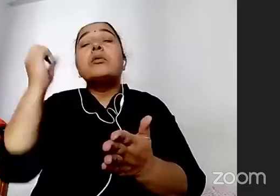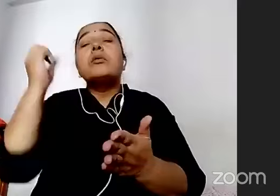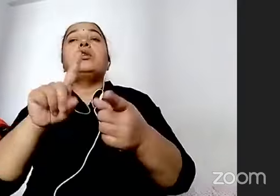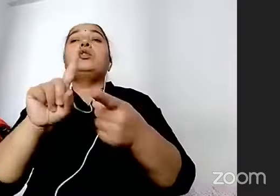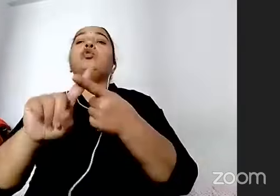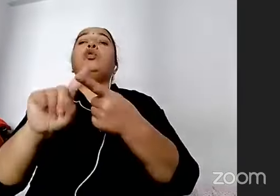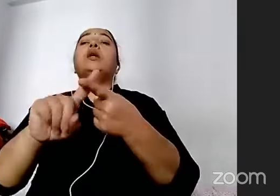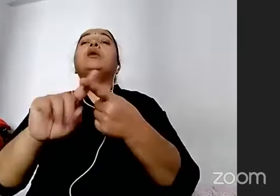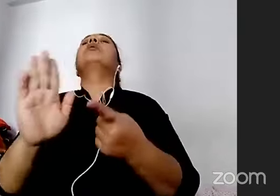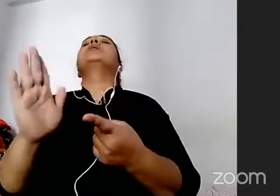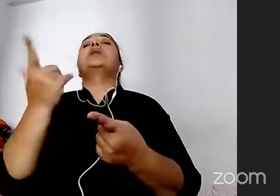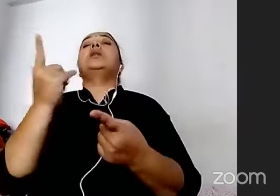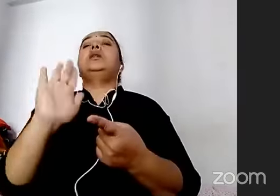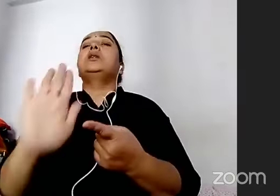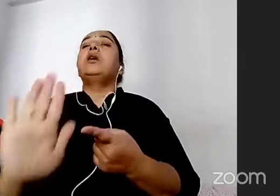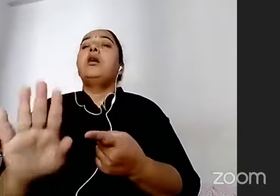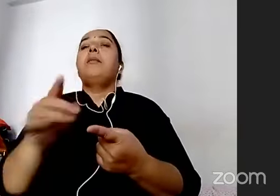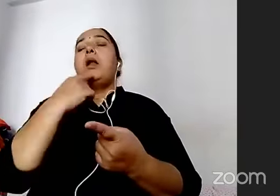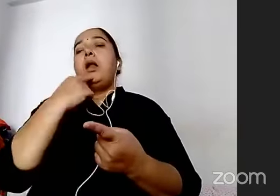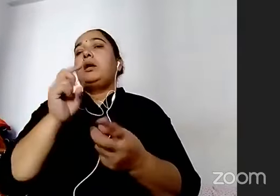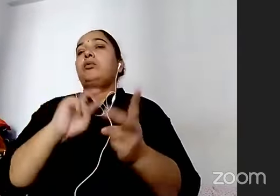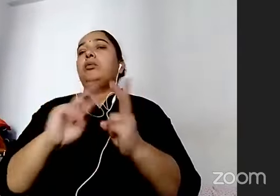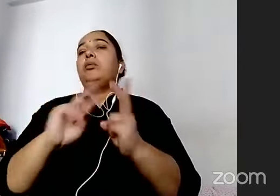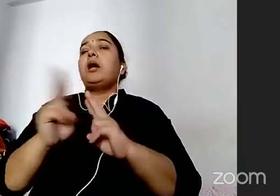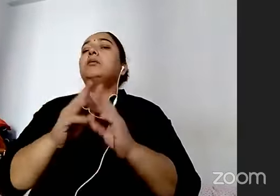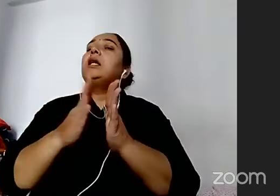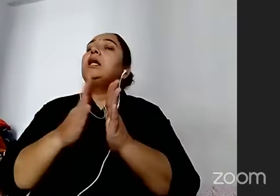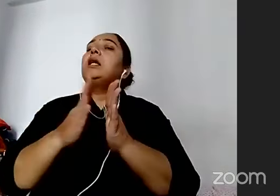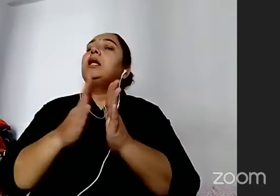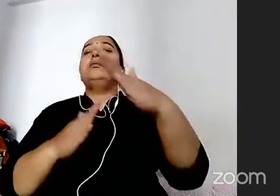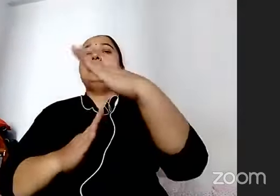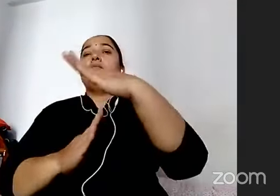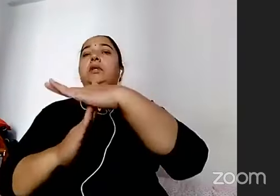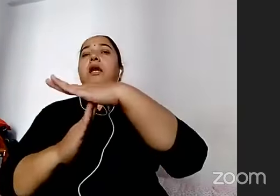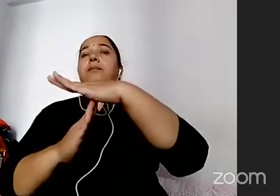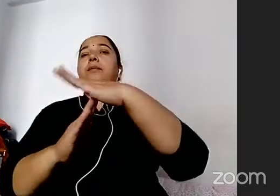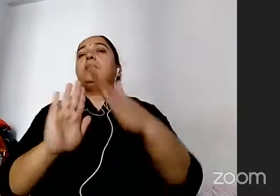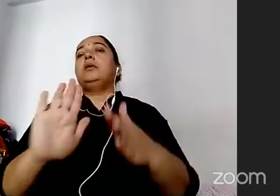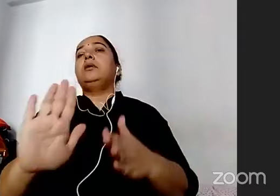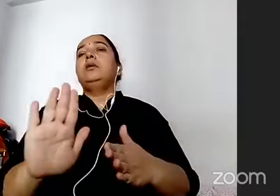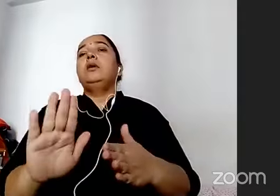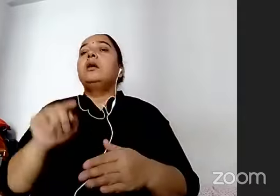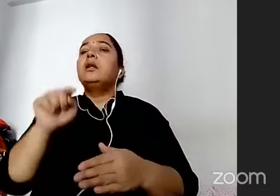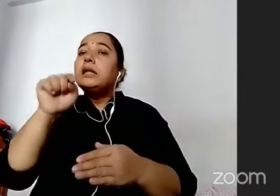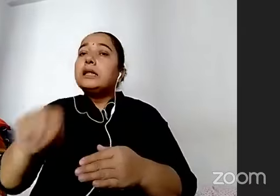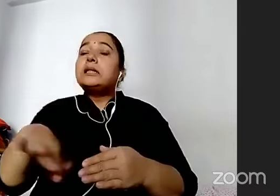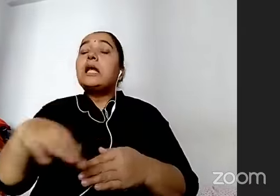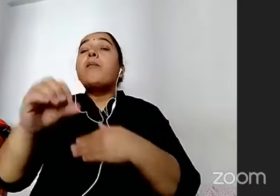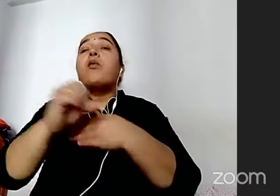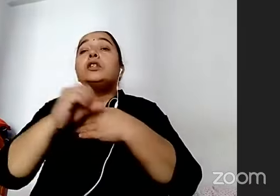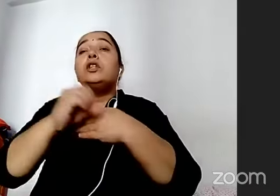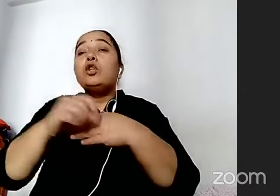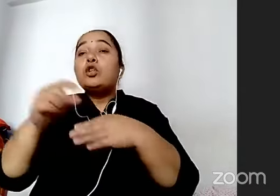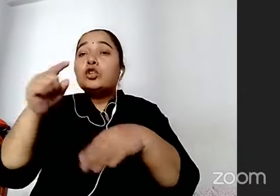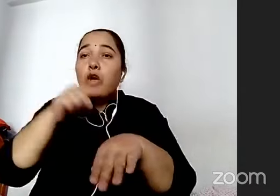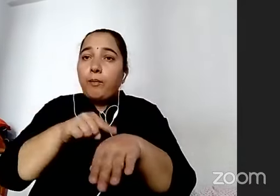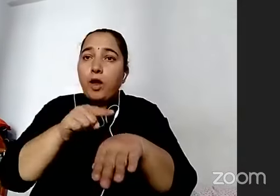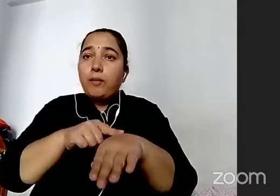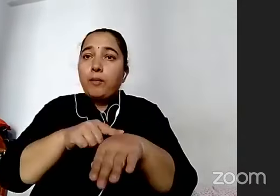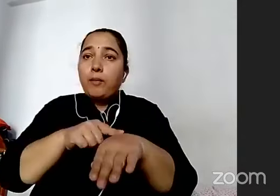एकदमै लामो ग्याप छ, एकदमै ठुलो ग्याप चाहिँ छ। त्यही भएर पछिल्लो समयमा जब हामीले सेक्सुअल एन्ड रिप्रोडक्टिभ हेल्थ र राइट्सको कुरा